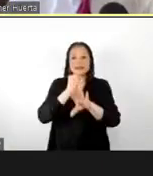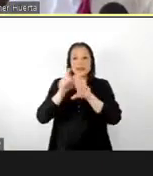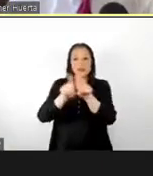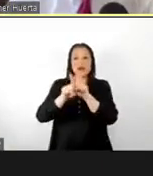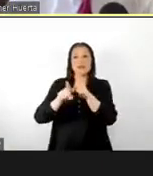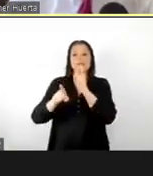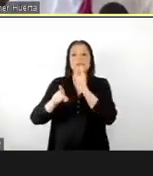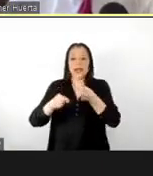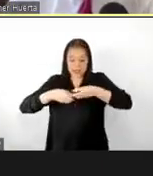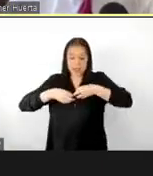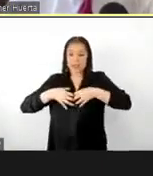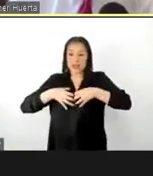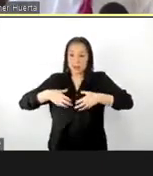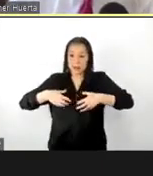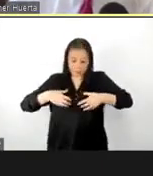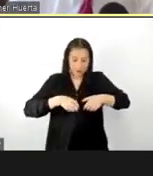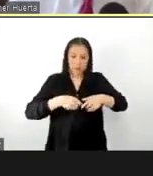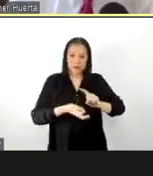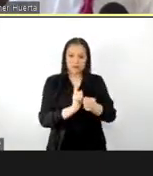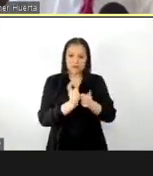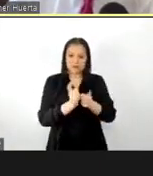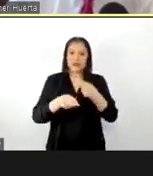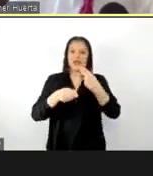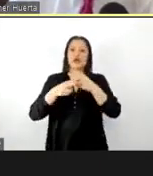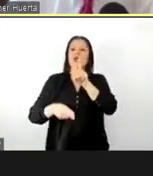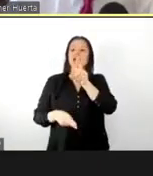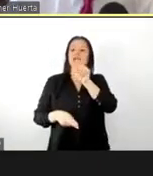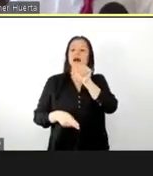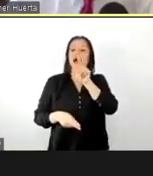¿Y eso cómo se le llama? Variante.